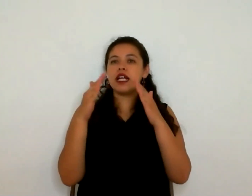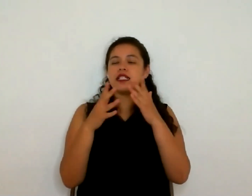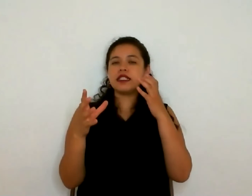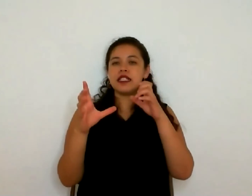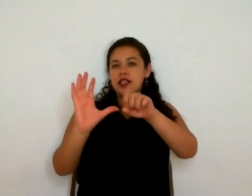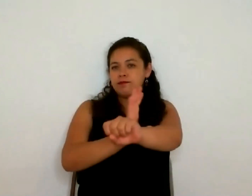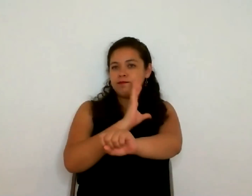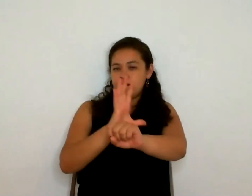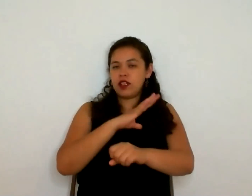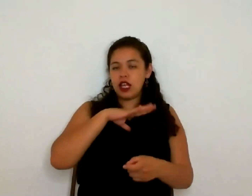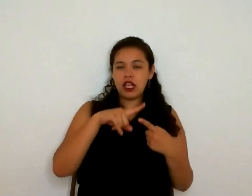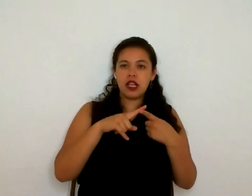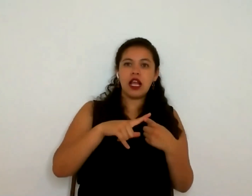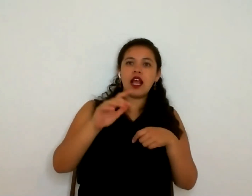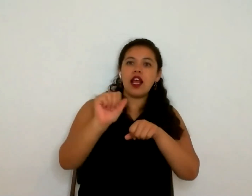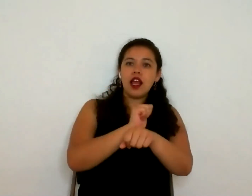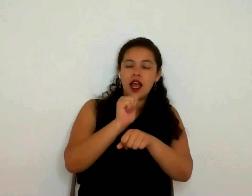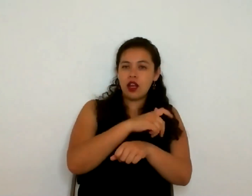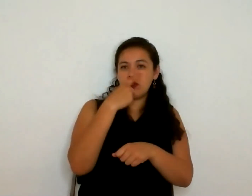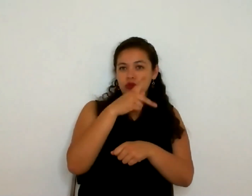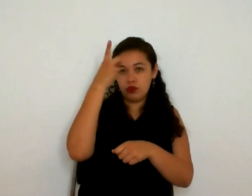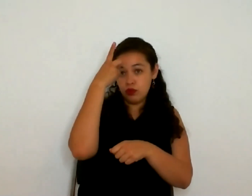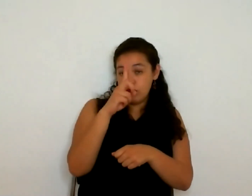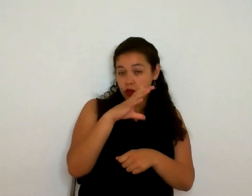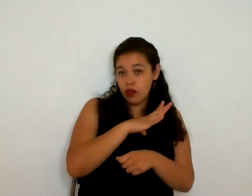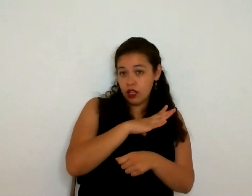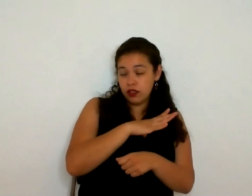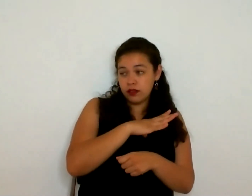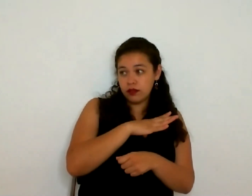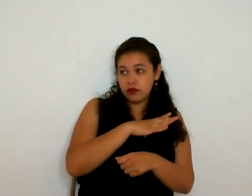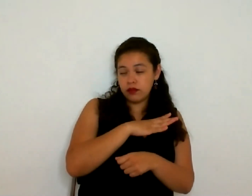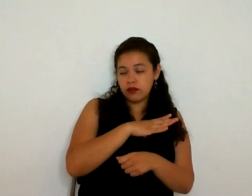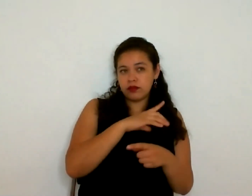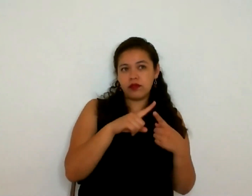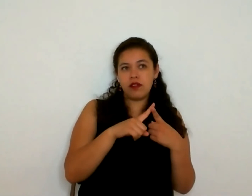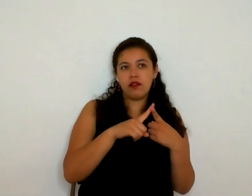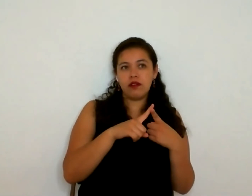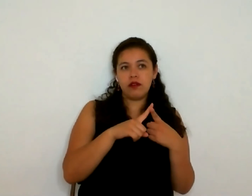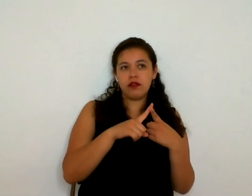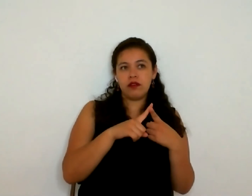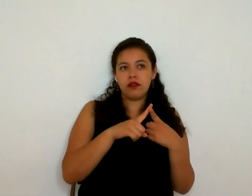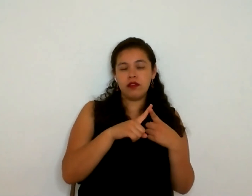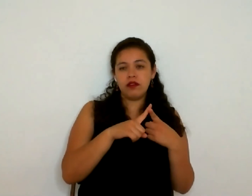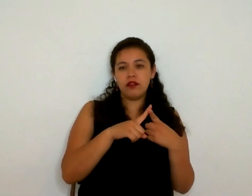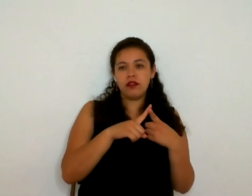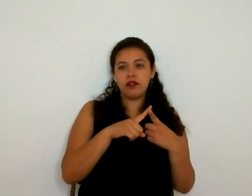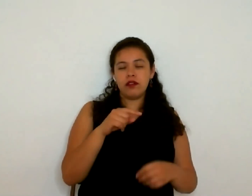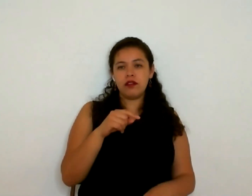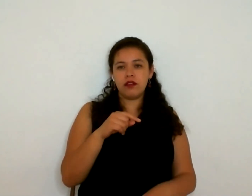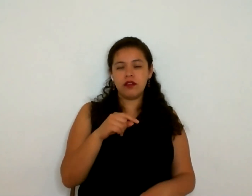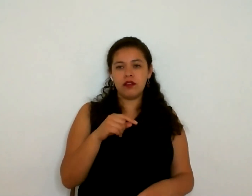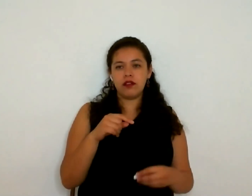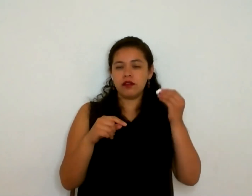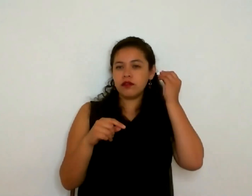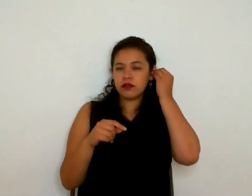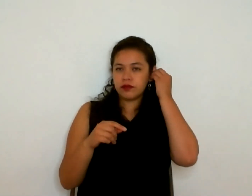si tienen un vehículo propio por ejemplo puede ser otro indicador no sé si esto